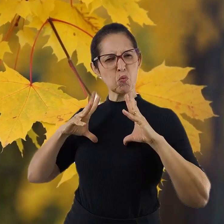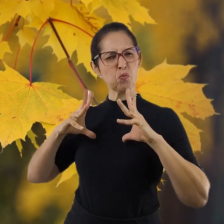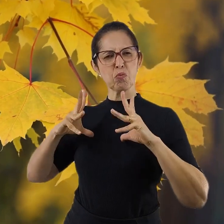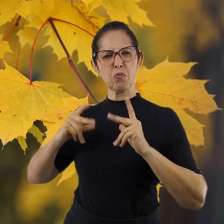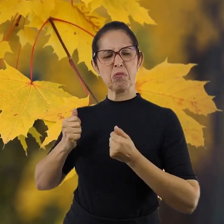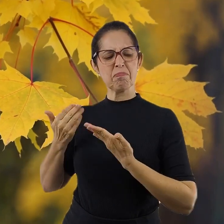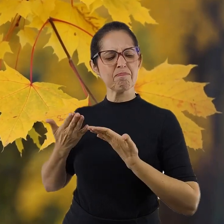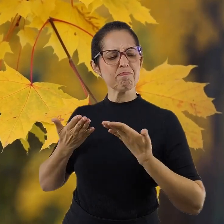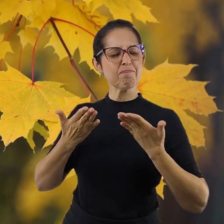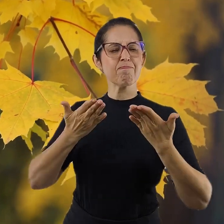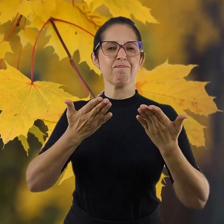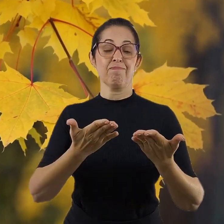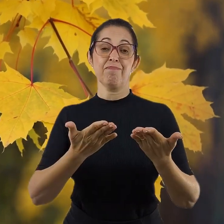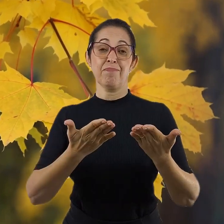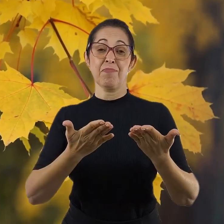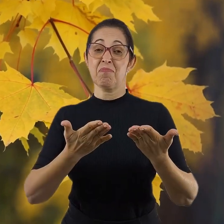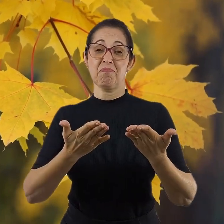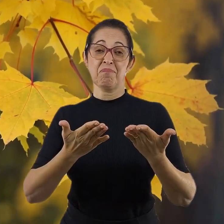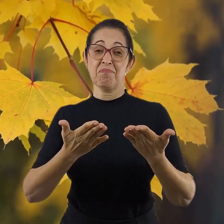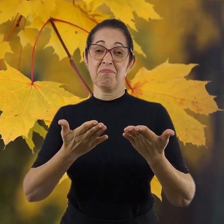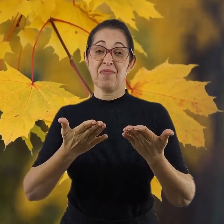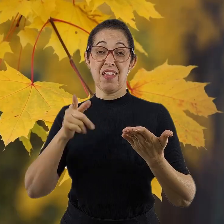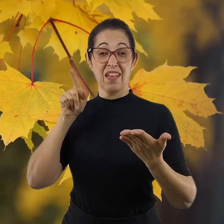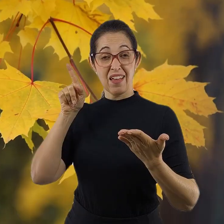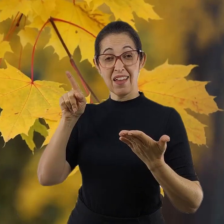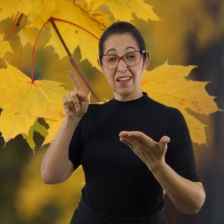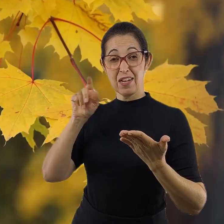como sacerdote, ele não tirou nada de nós.